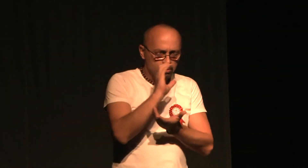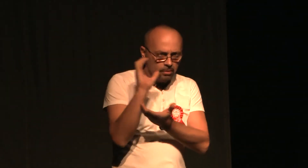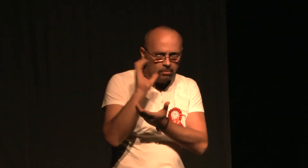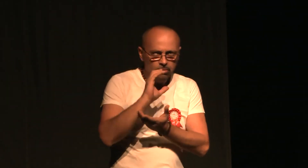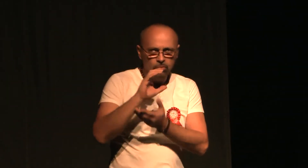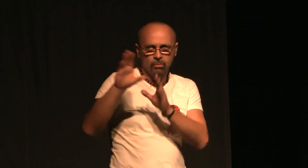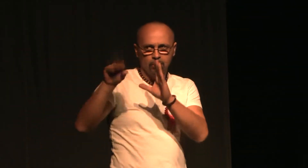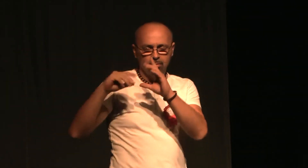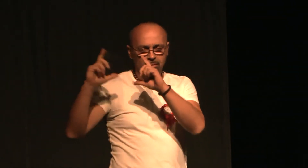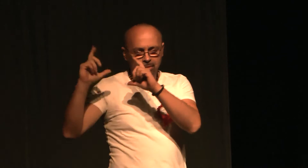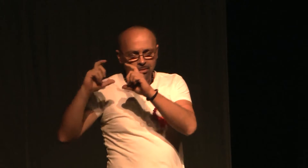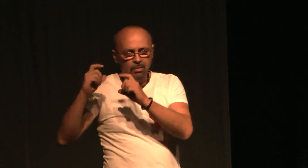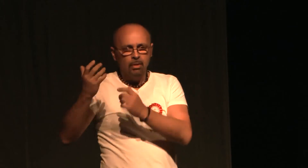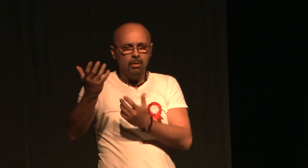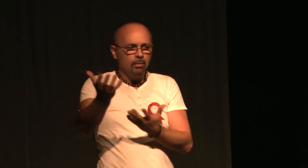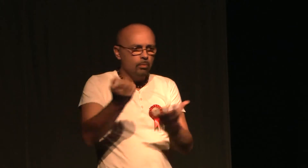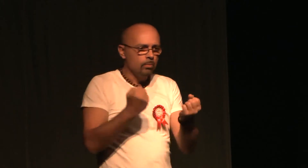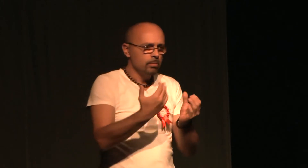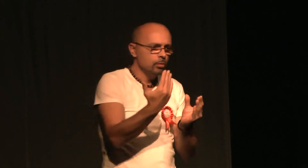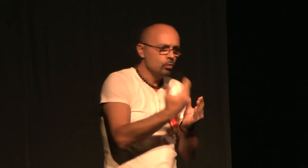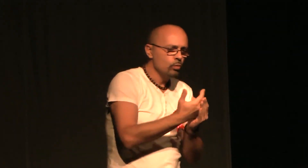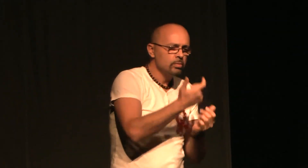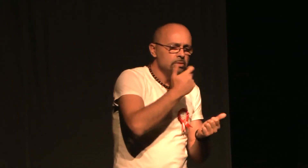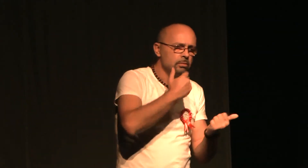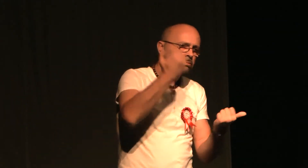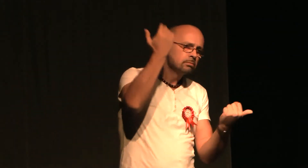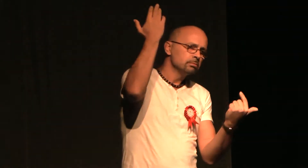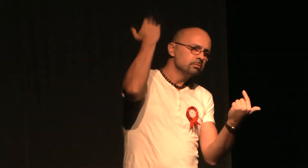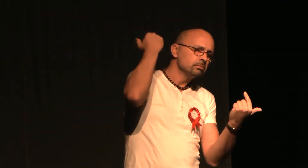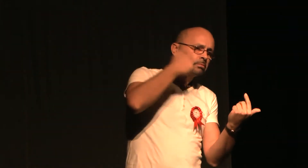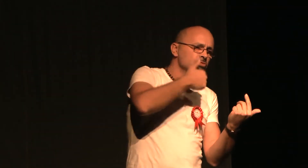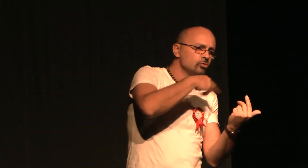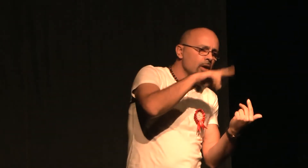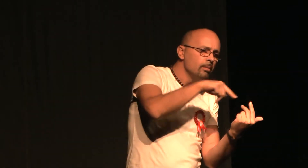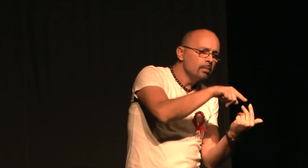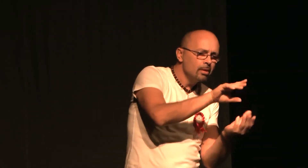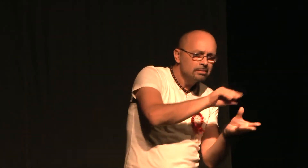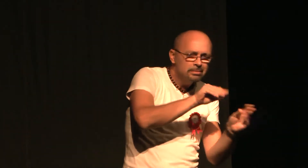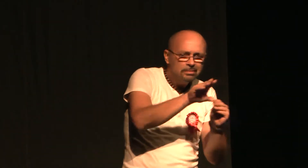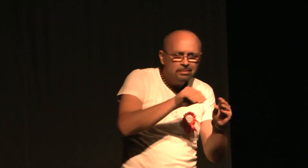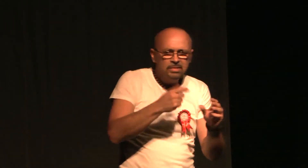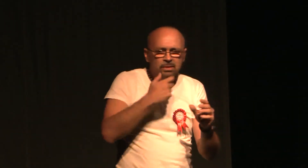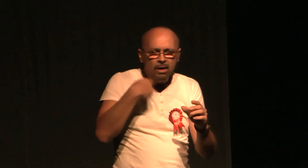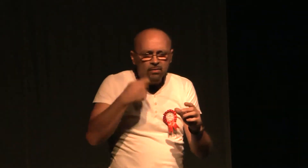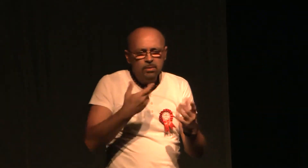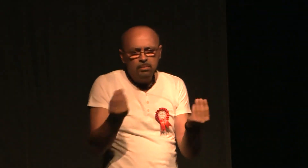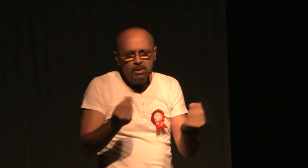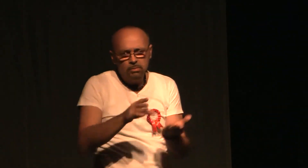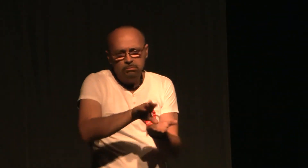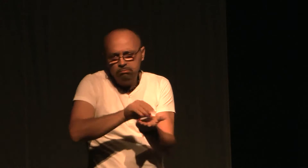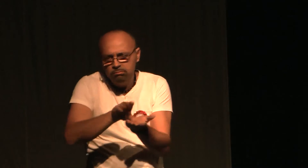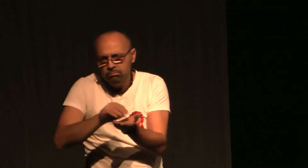Veliku pomoć mi je naravno pružio i Željko Maslać, koji je iz